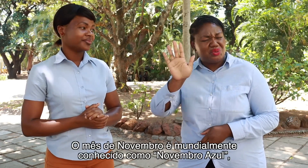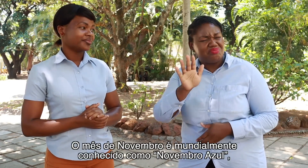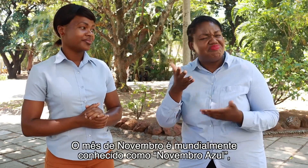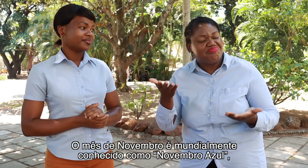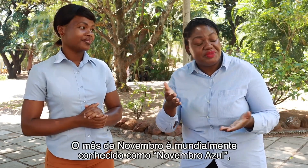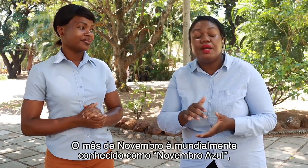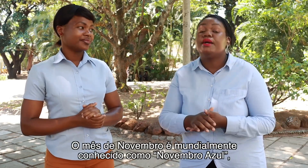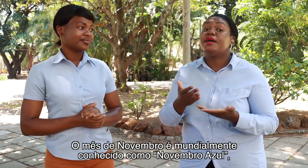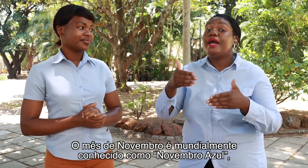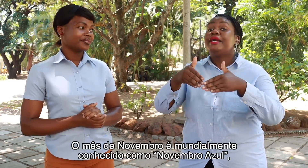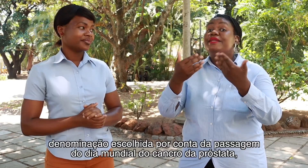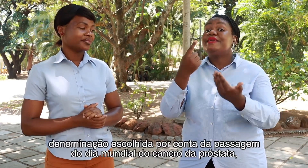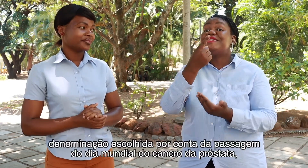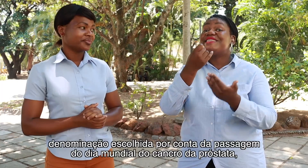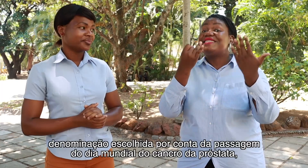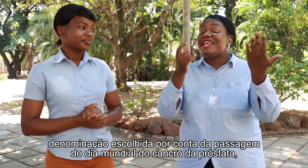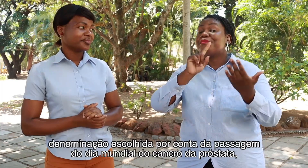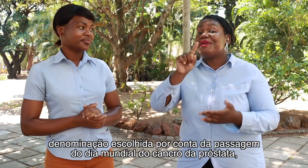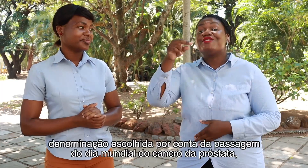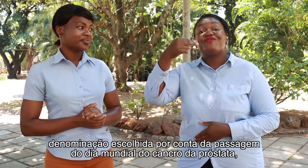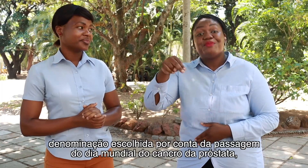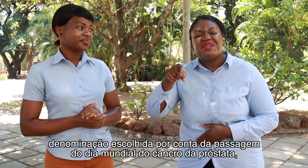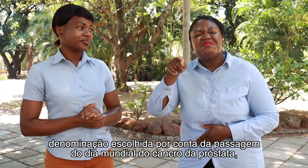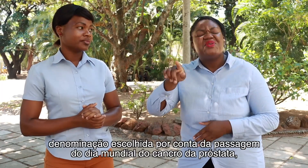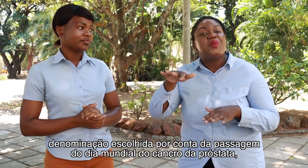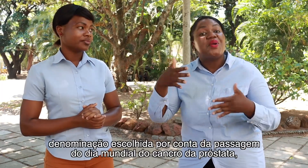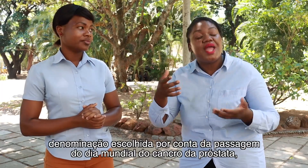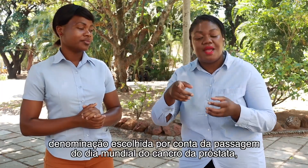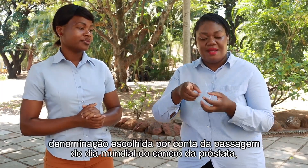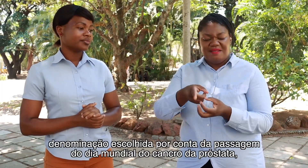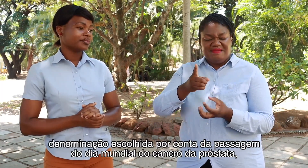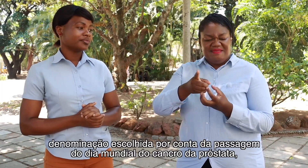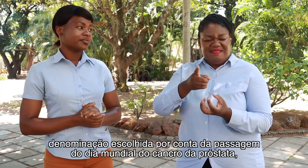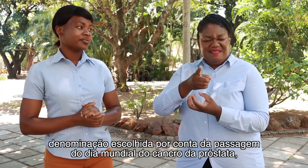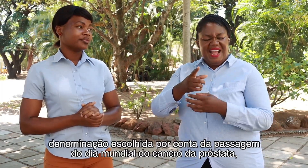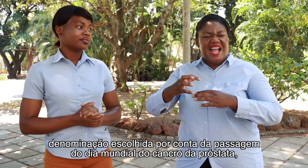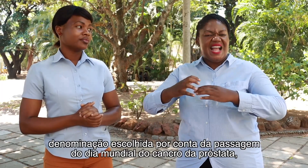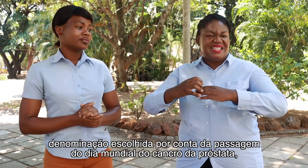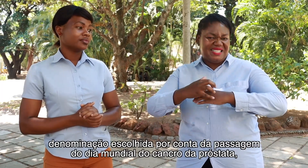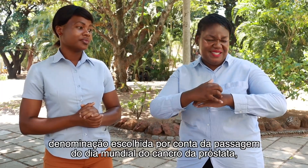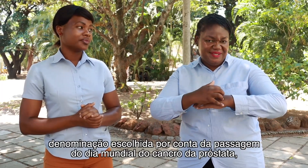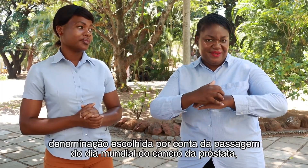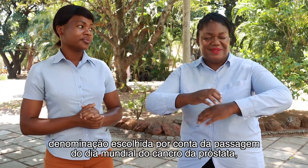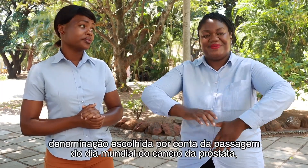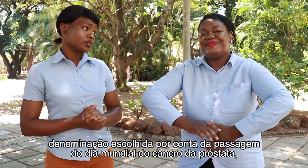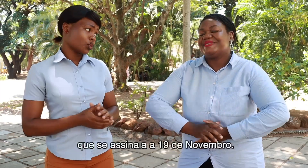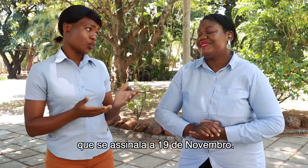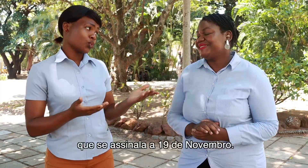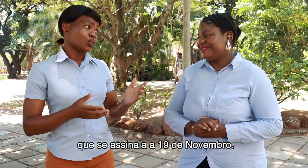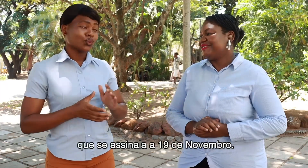como Novembro Azul, denominação escolhida por conta da passagem do Dia Mundial do Cancro da Próstata, que se assinala